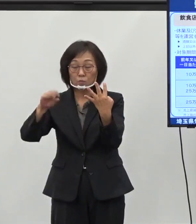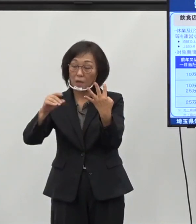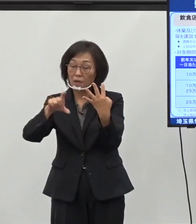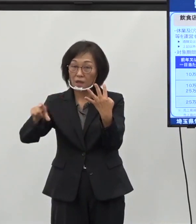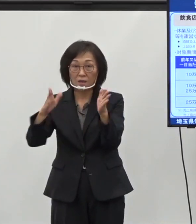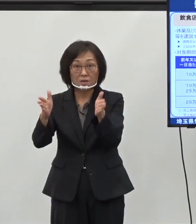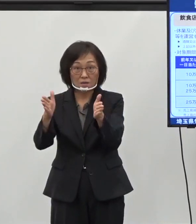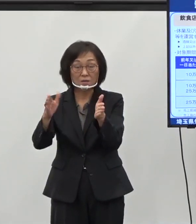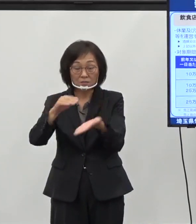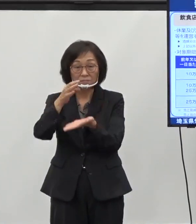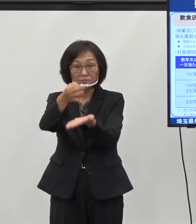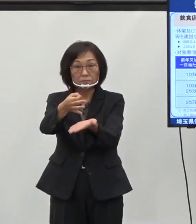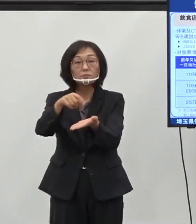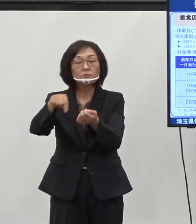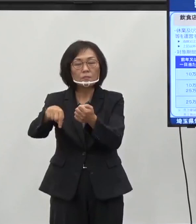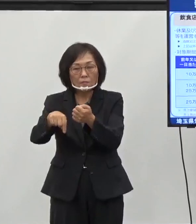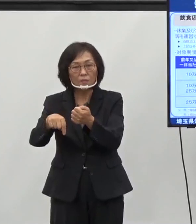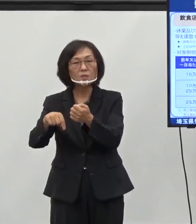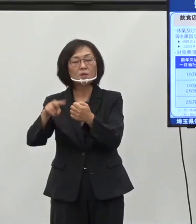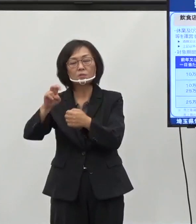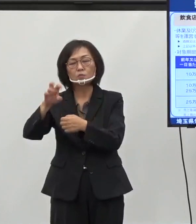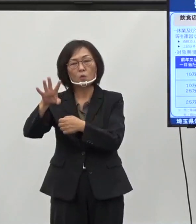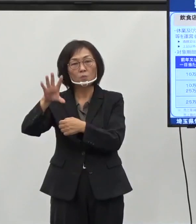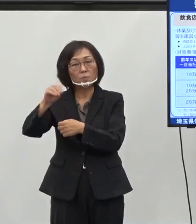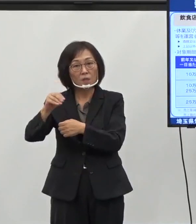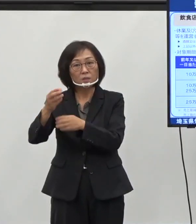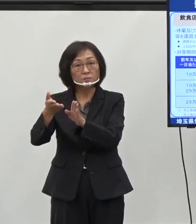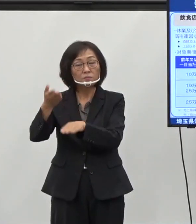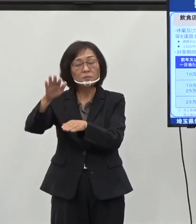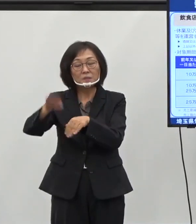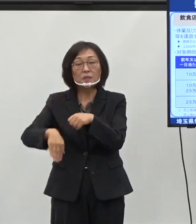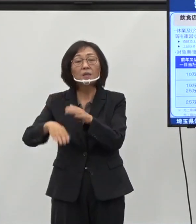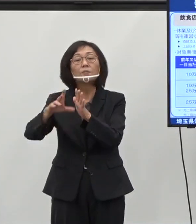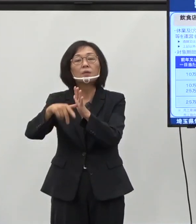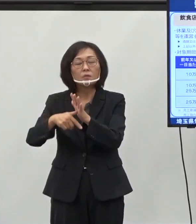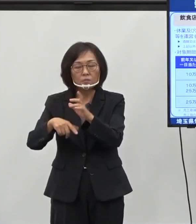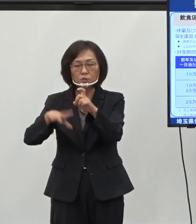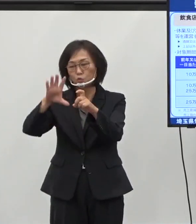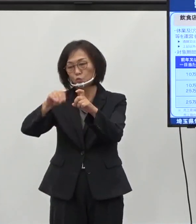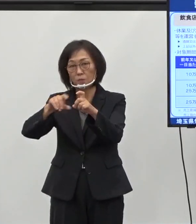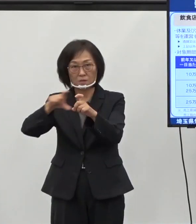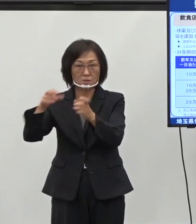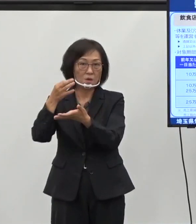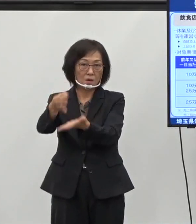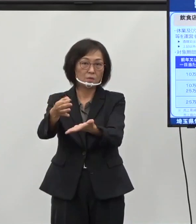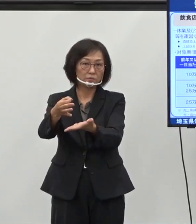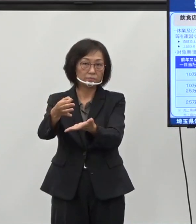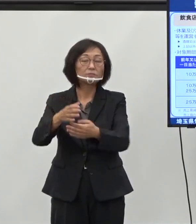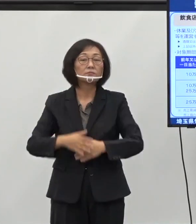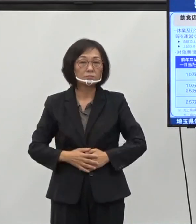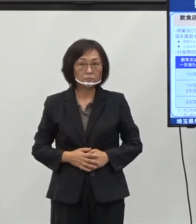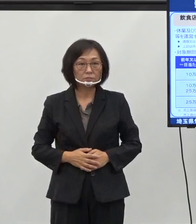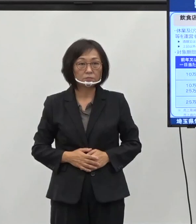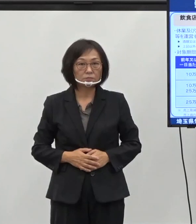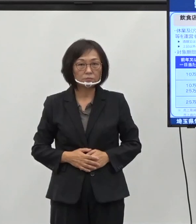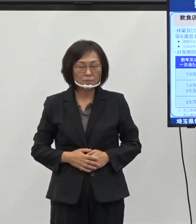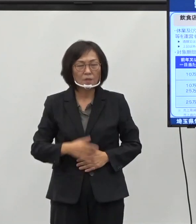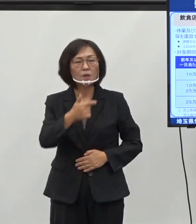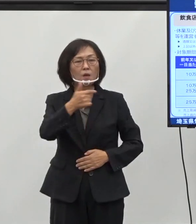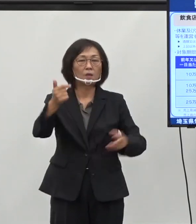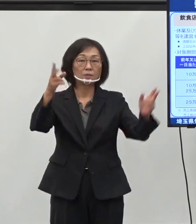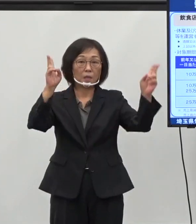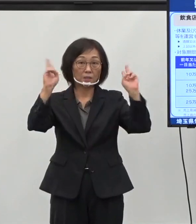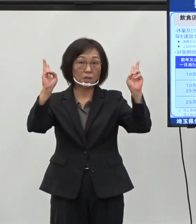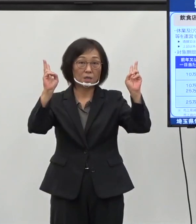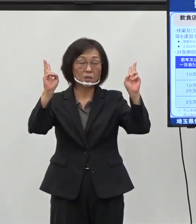円以下は10万円の定額を支給をいたします。また、大企業の場合